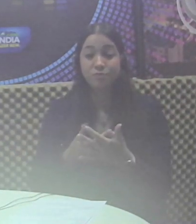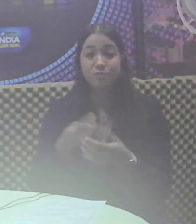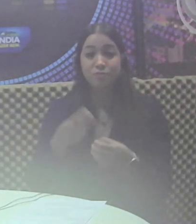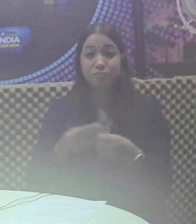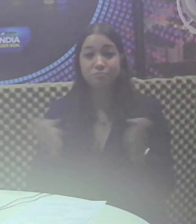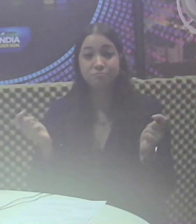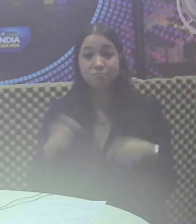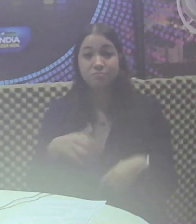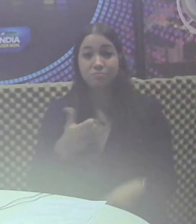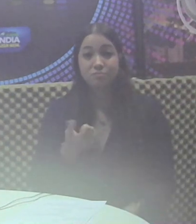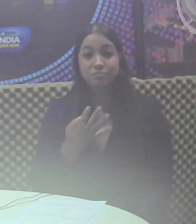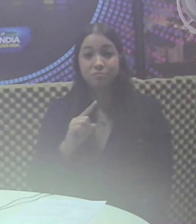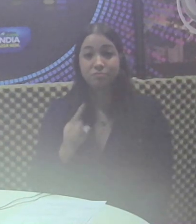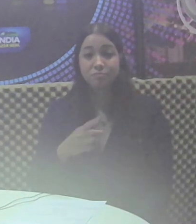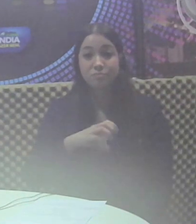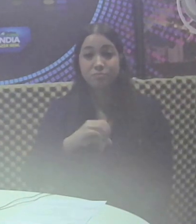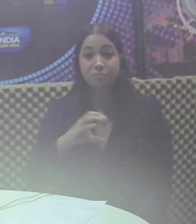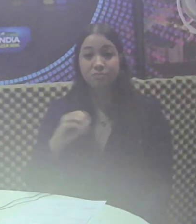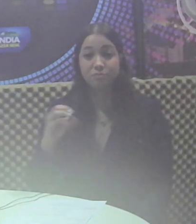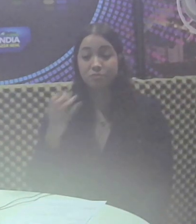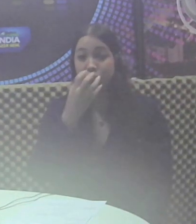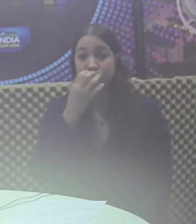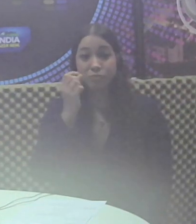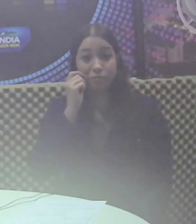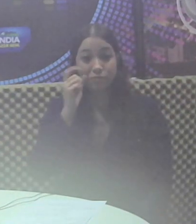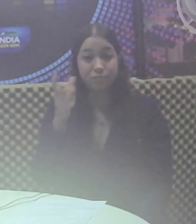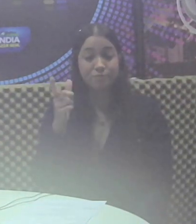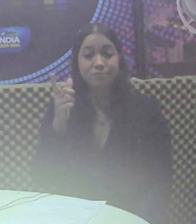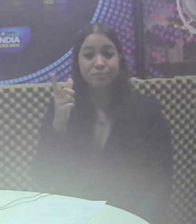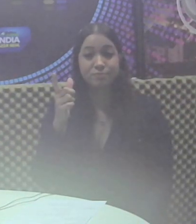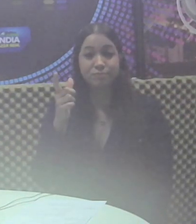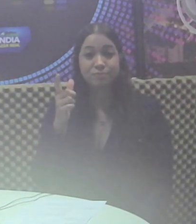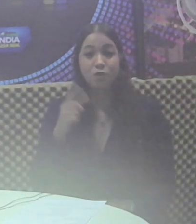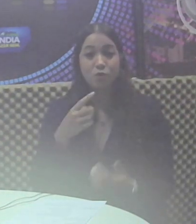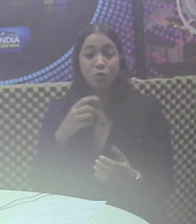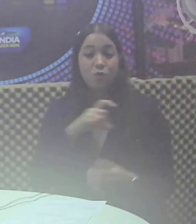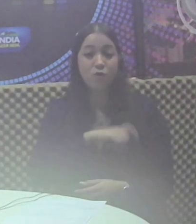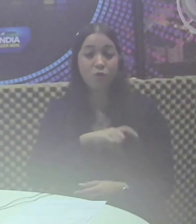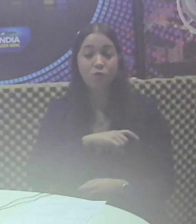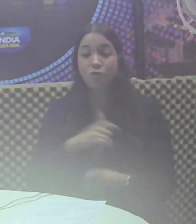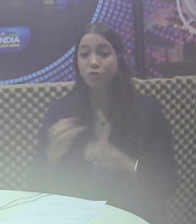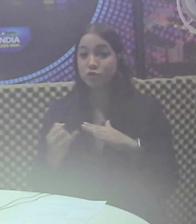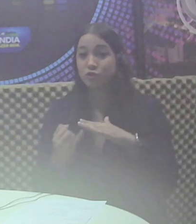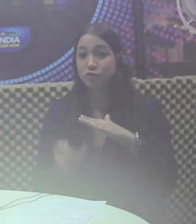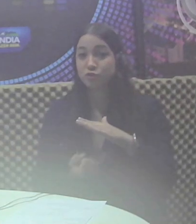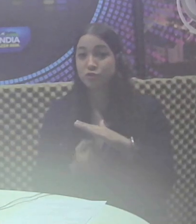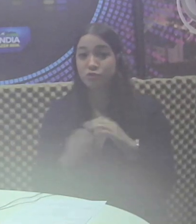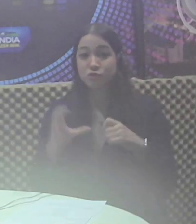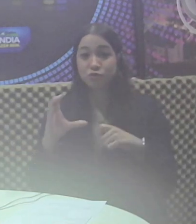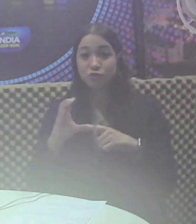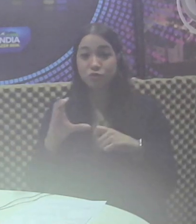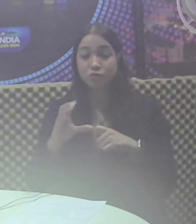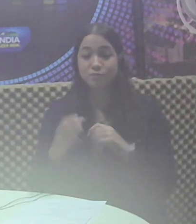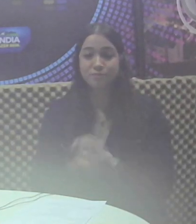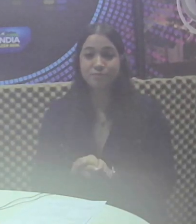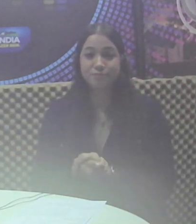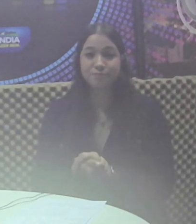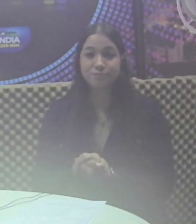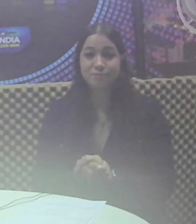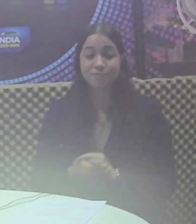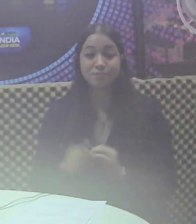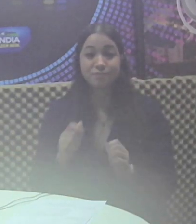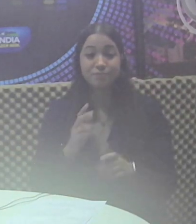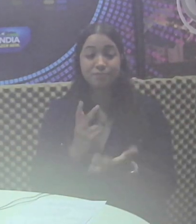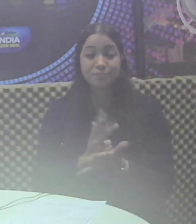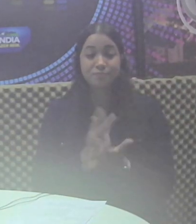castração de 14.900 cães e gatos por meio de convênio com instituições e clínicas. Além disso, no mesmo